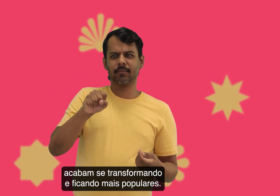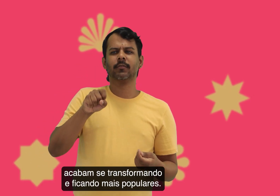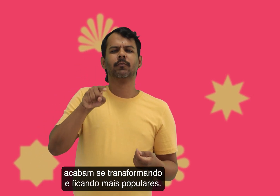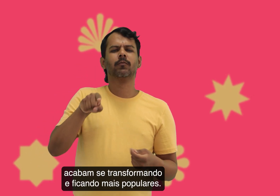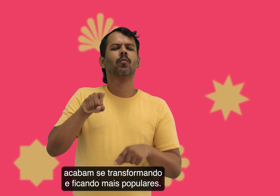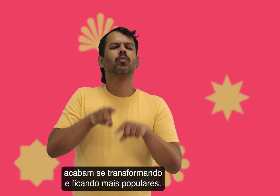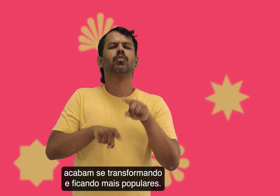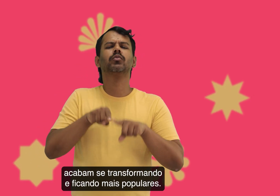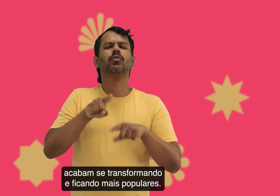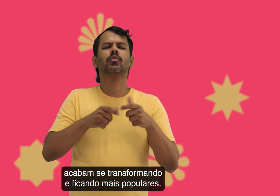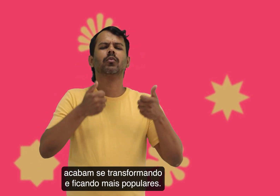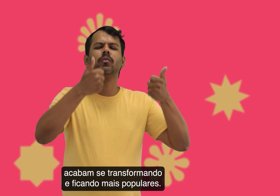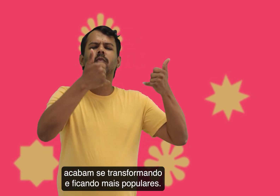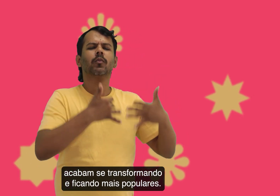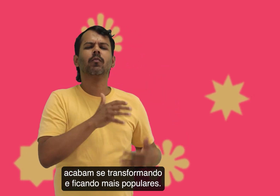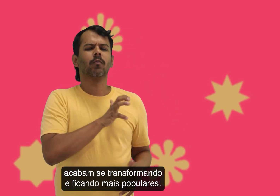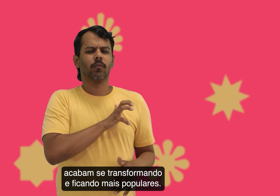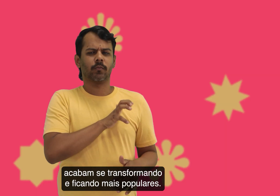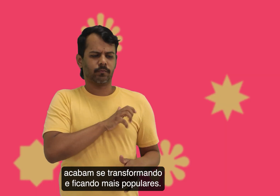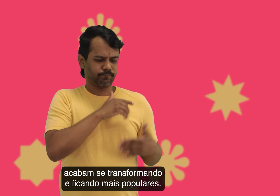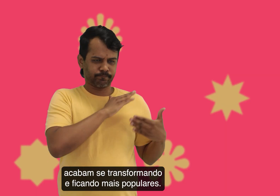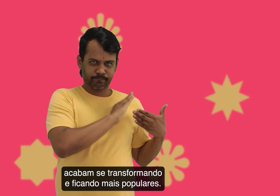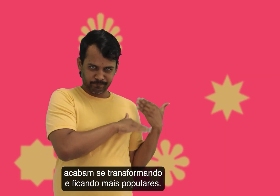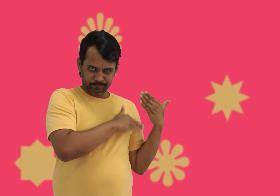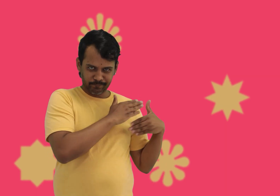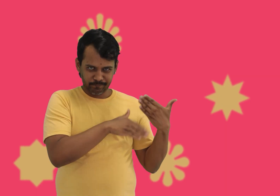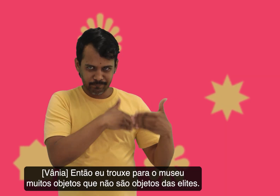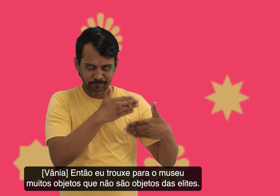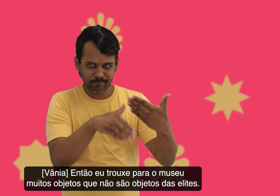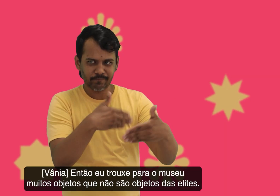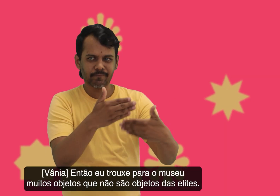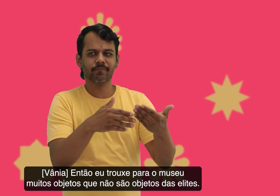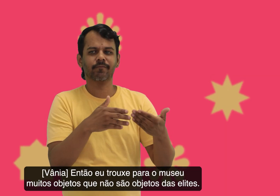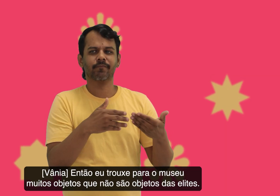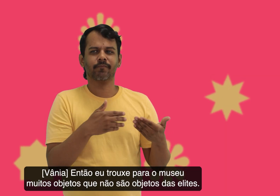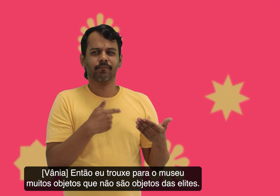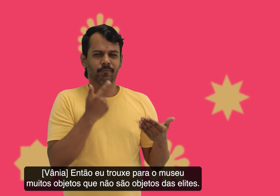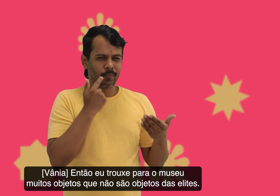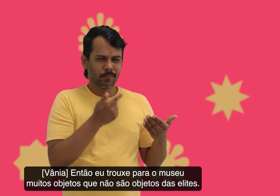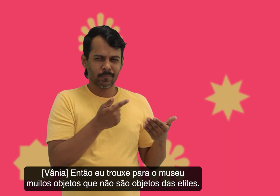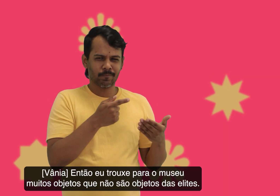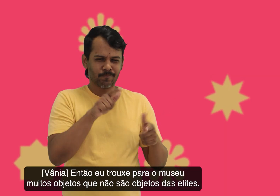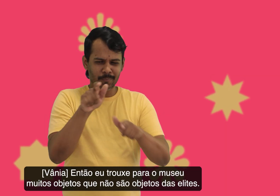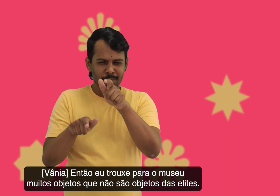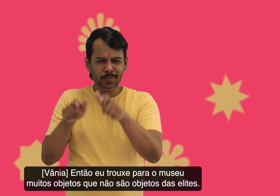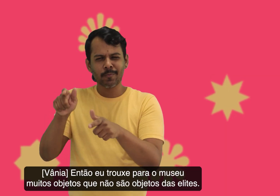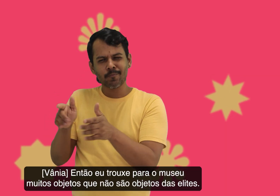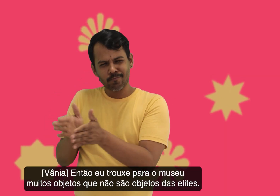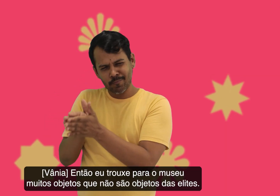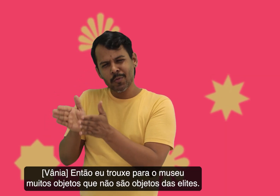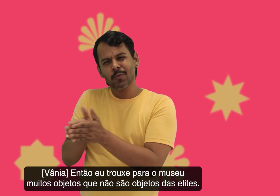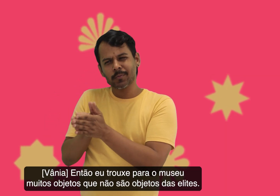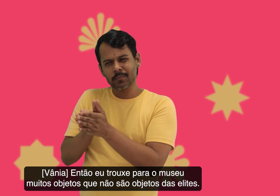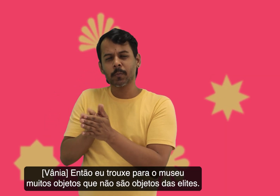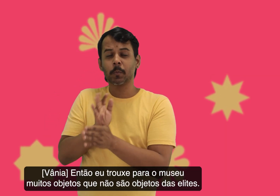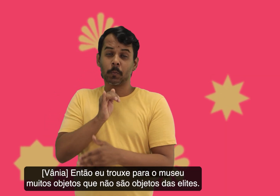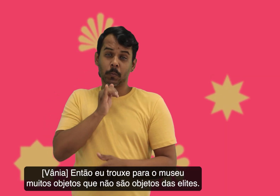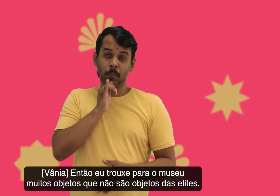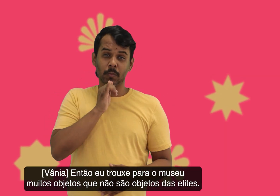elites acabam se transformando e ficando mais populares. Então eu trouxe para o museu muitos objetos que não são objetos